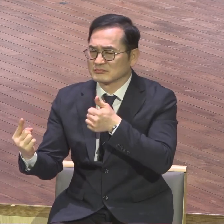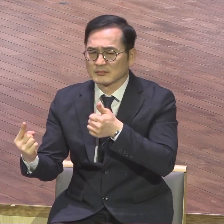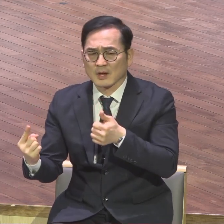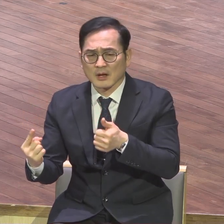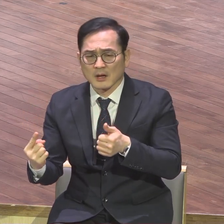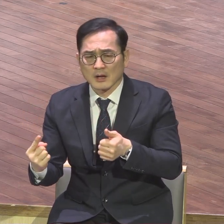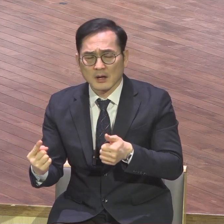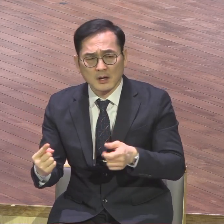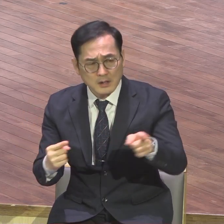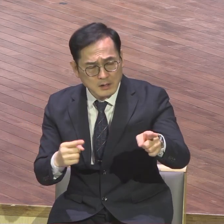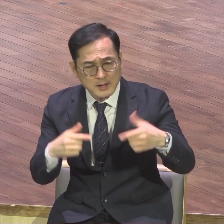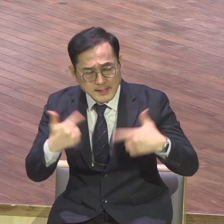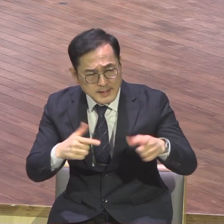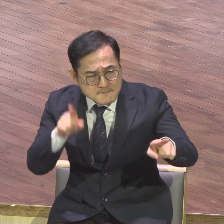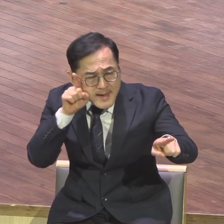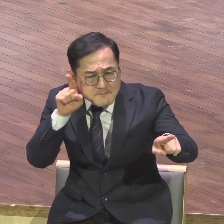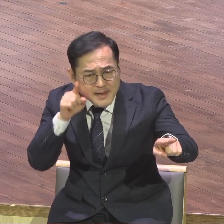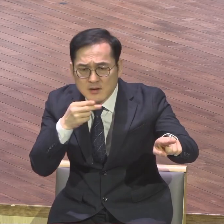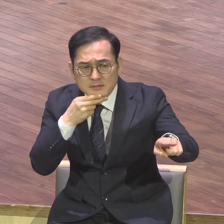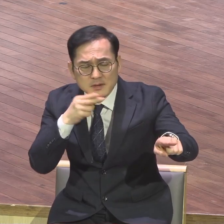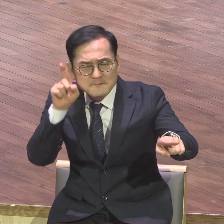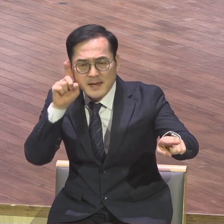나에게 진리인 것만 진리다.